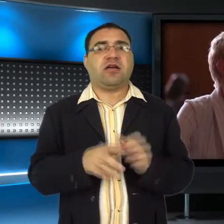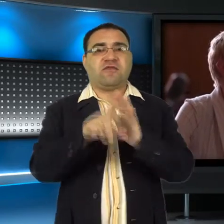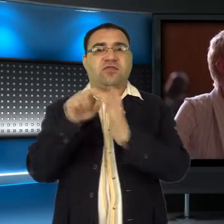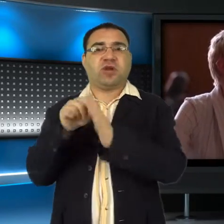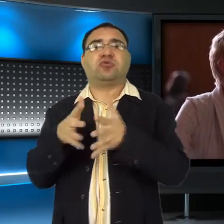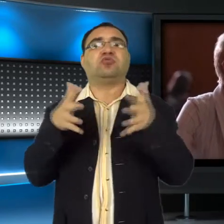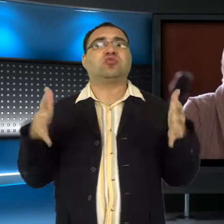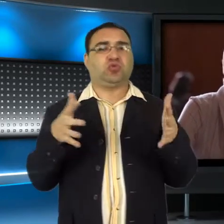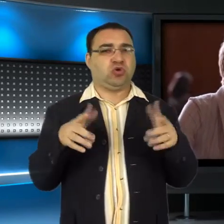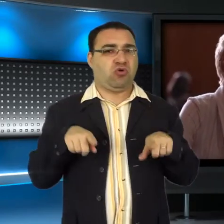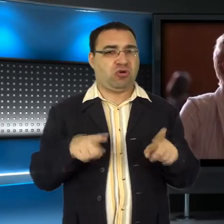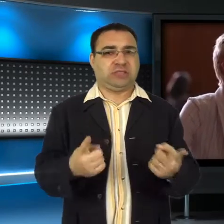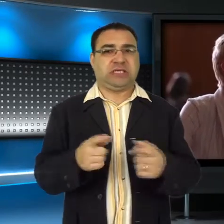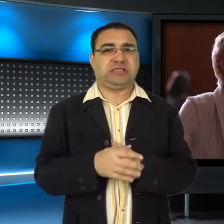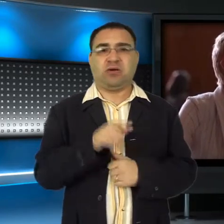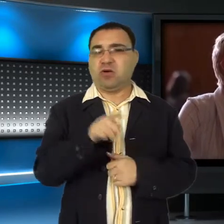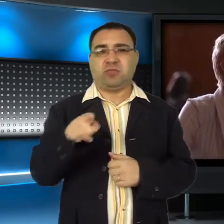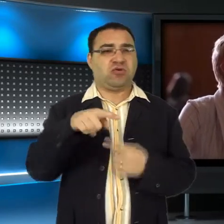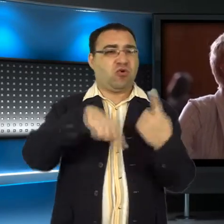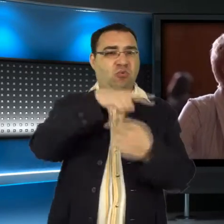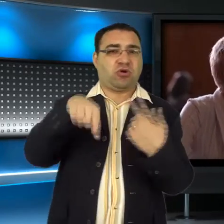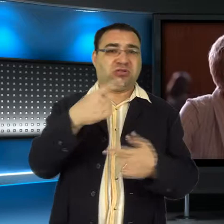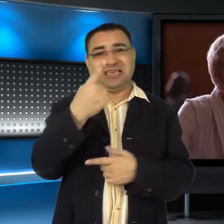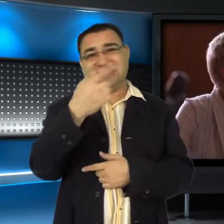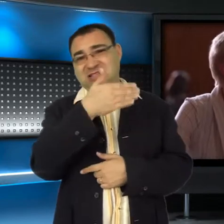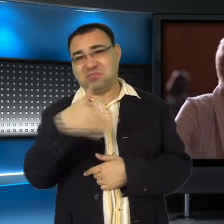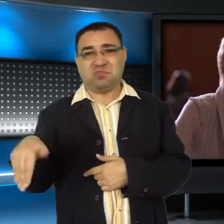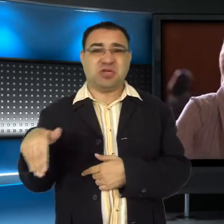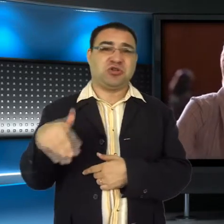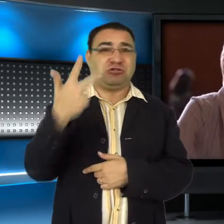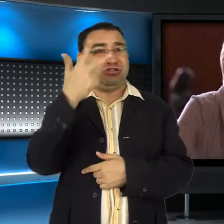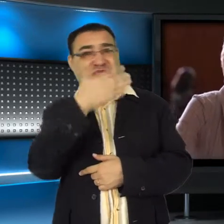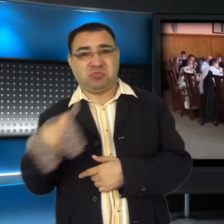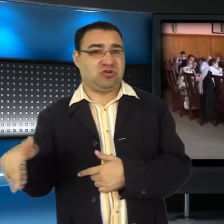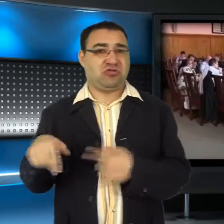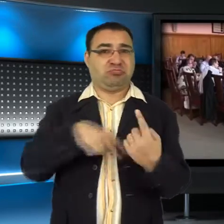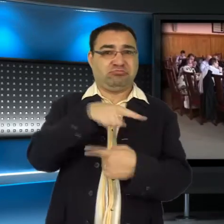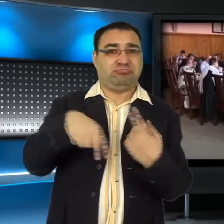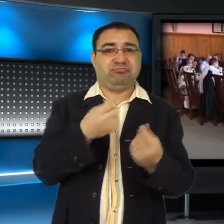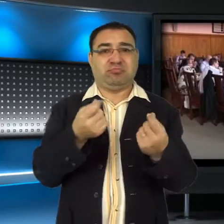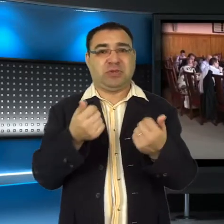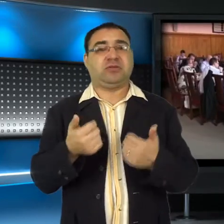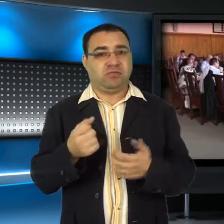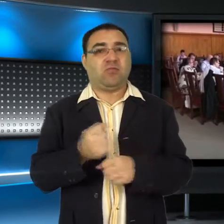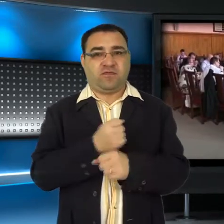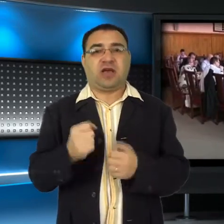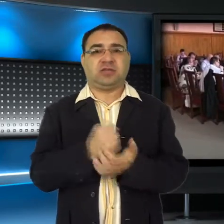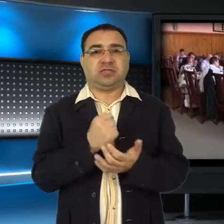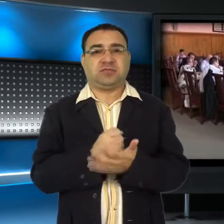organizacje, ale one mają obroty od 1 do 3 milionów lub więcej i była to poważna sprawa.